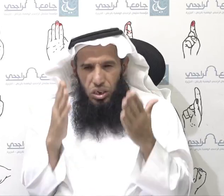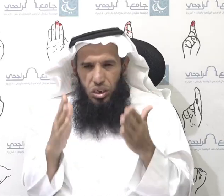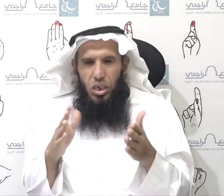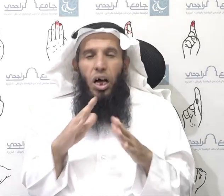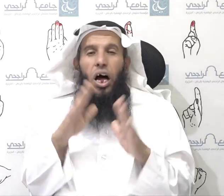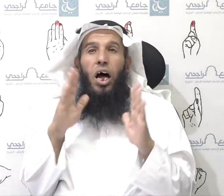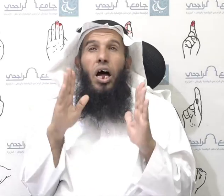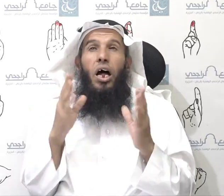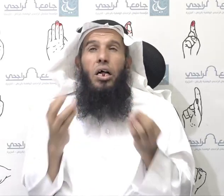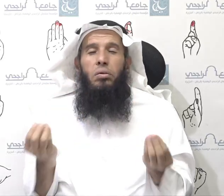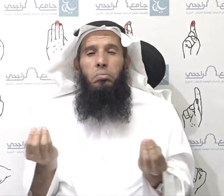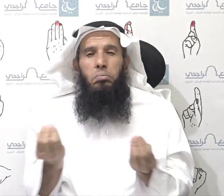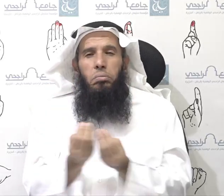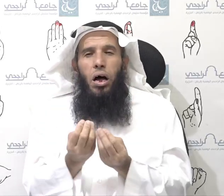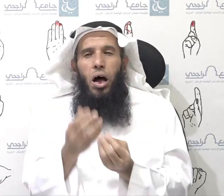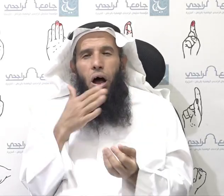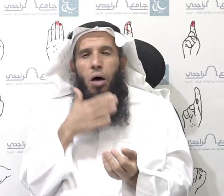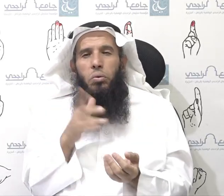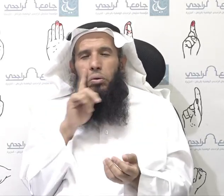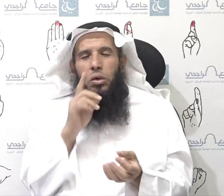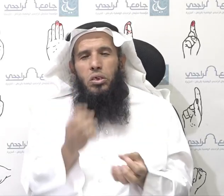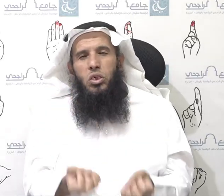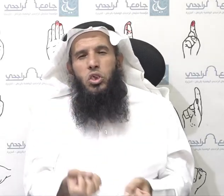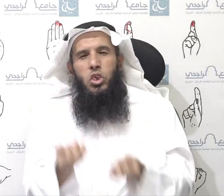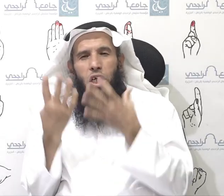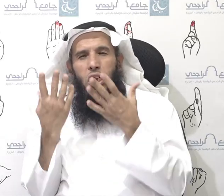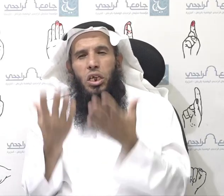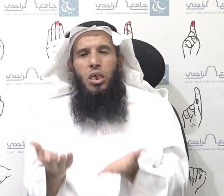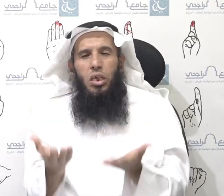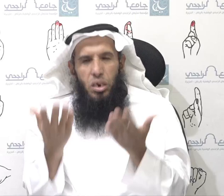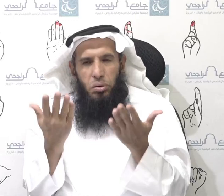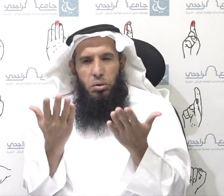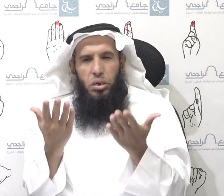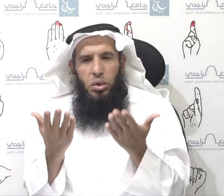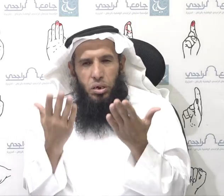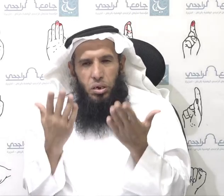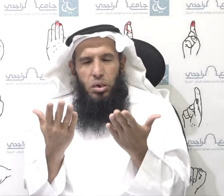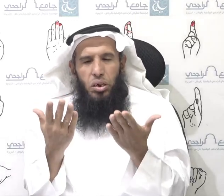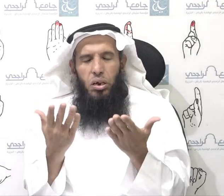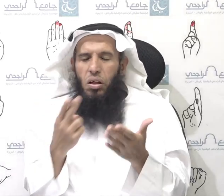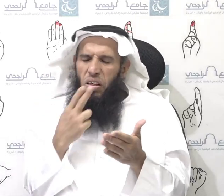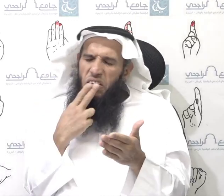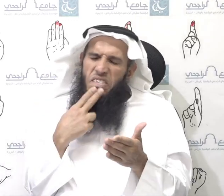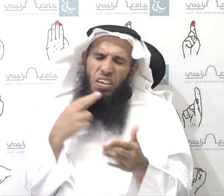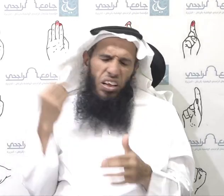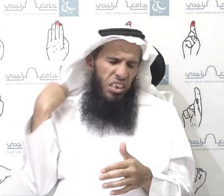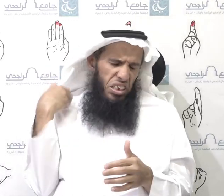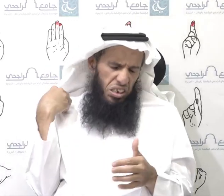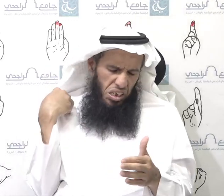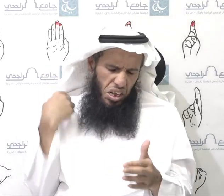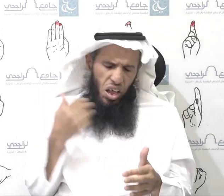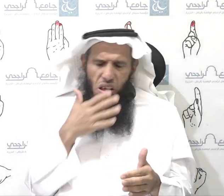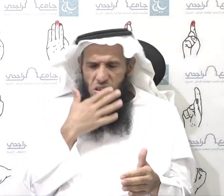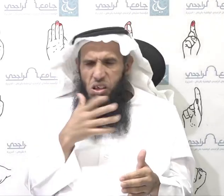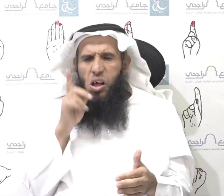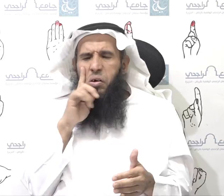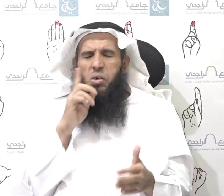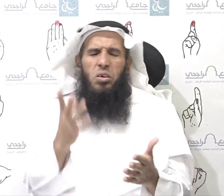في جنات النعيم يا رب العالمين. اللهم اجزهم خير ما جزيت والدا عن ولده، إنك على